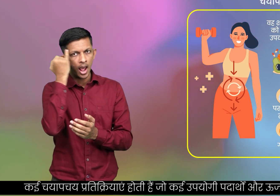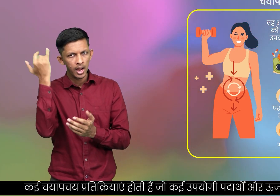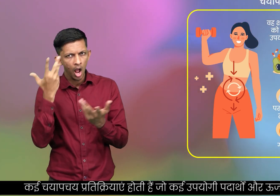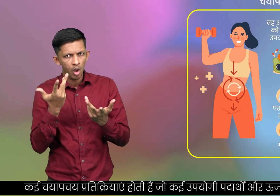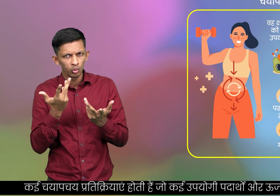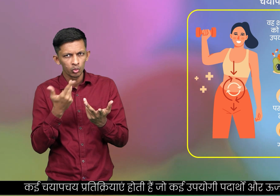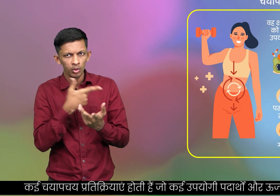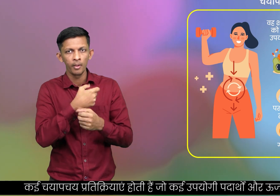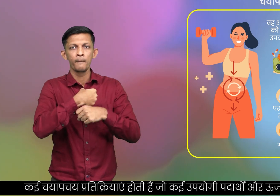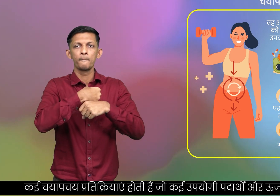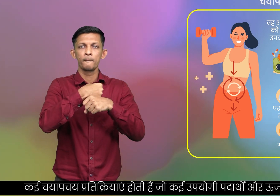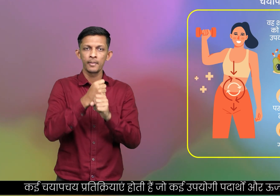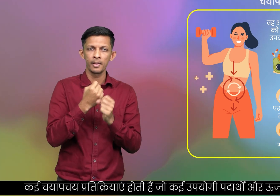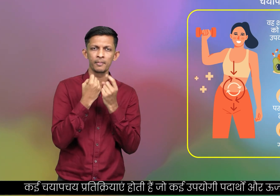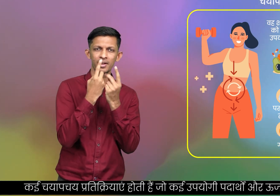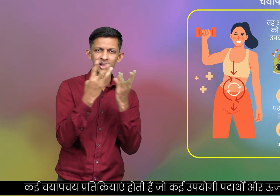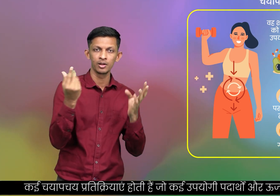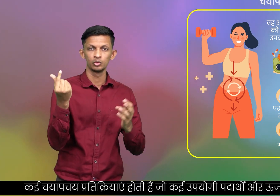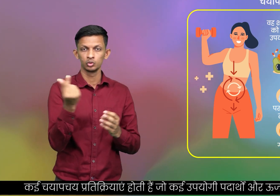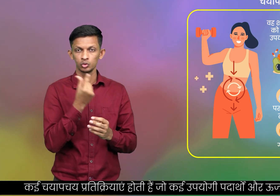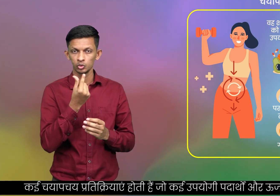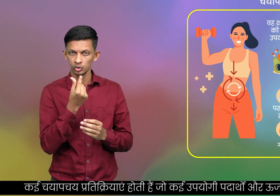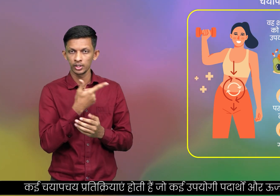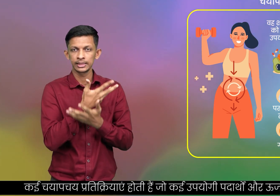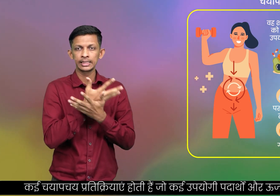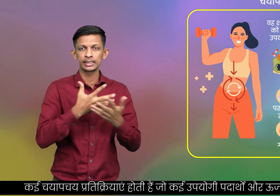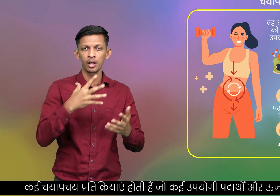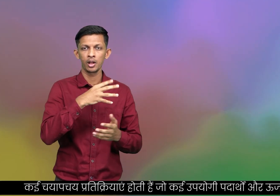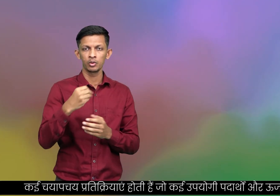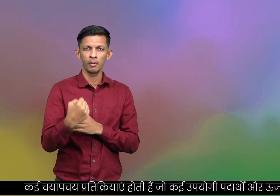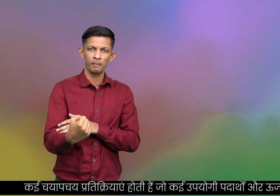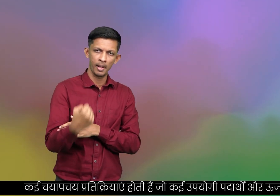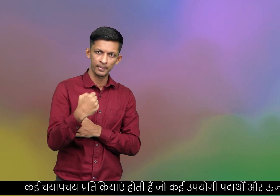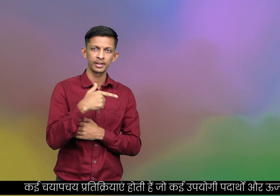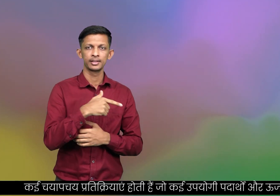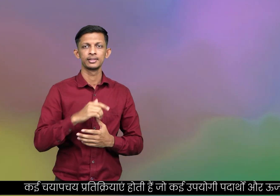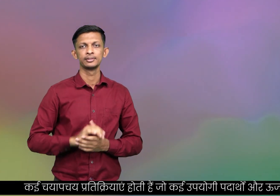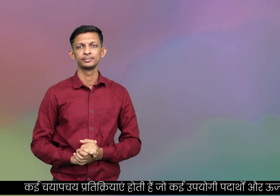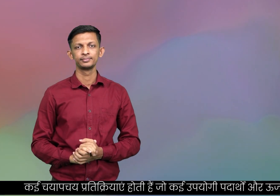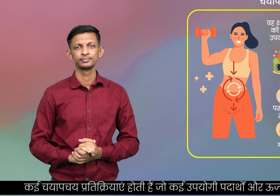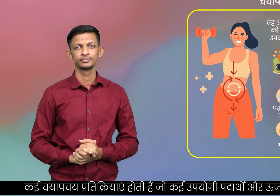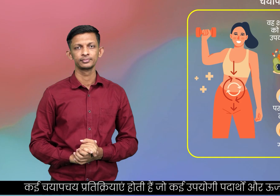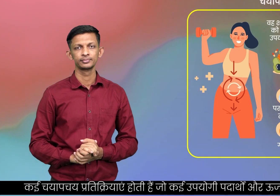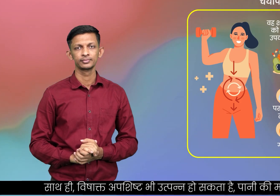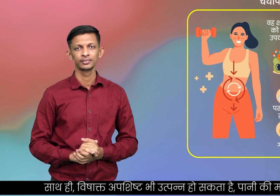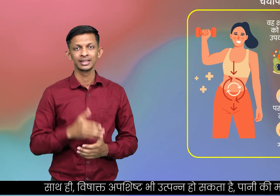कई उपयोगी पदार्थों और ऊर्जा का उत्पन्न करते हैं। साथ